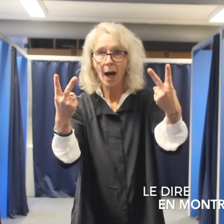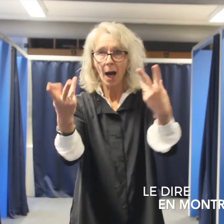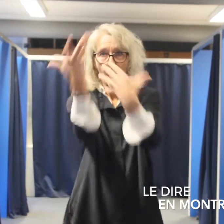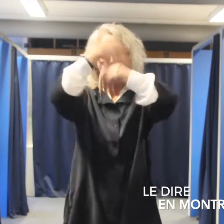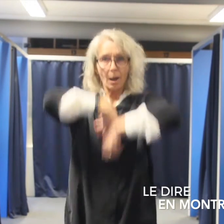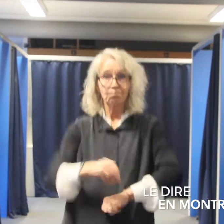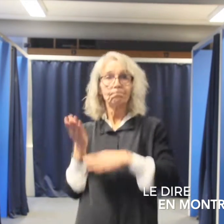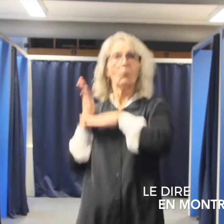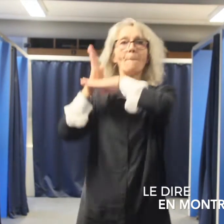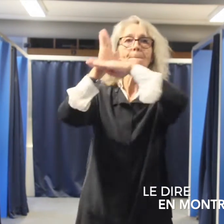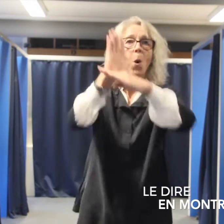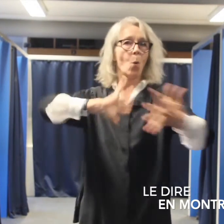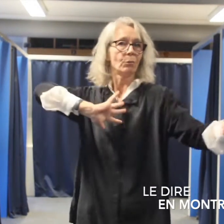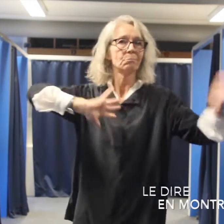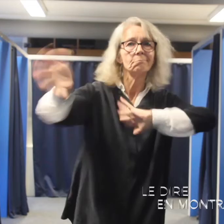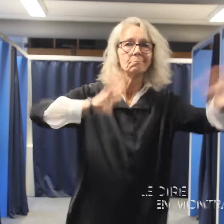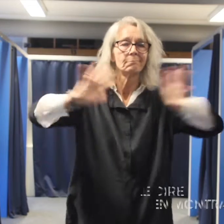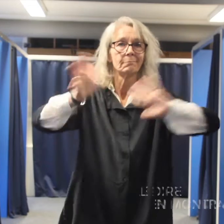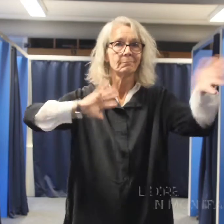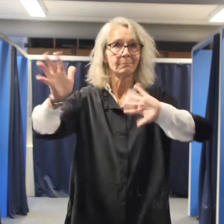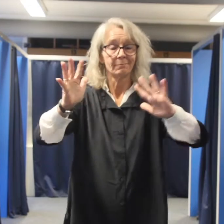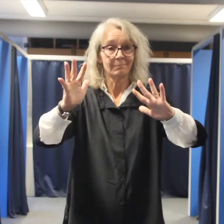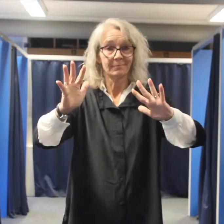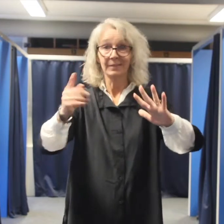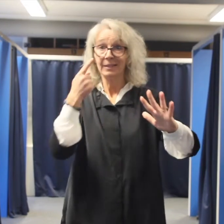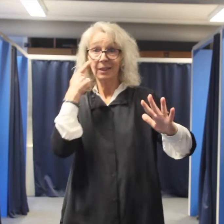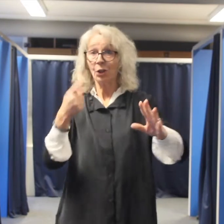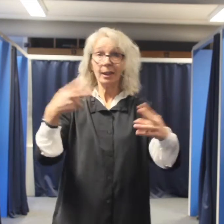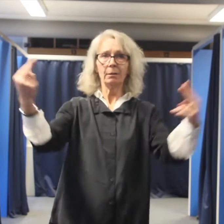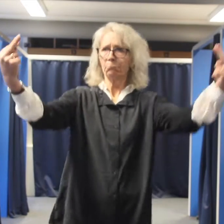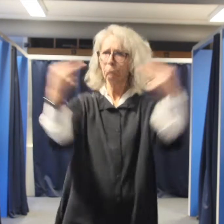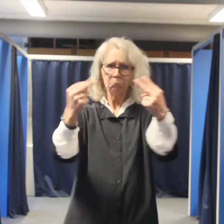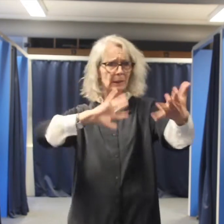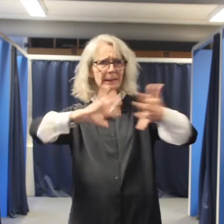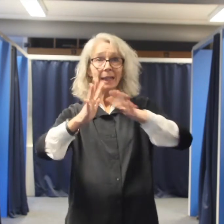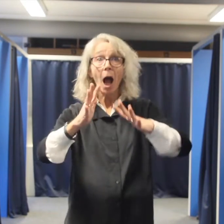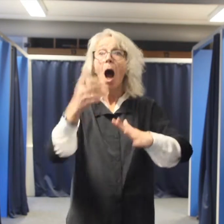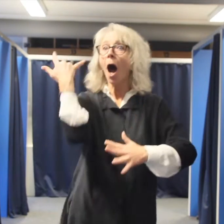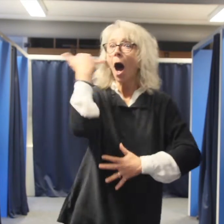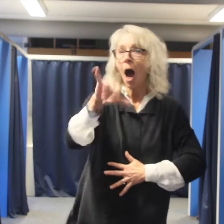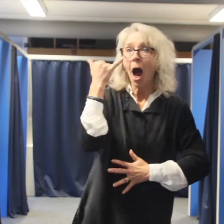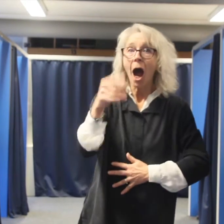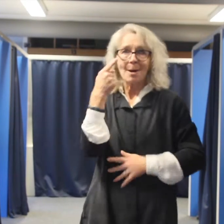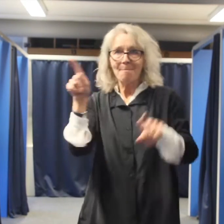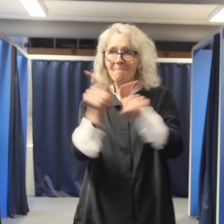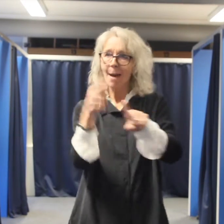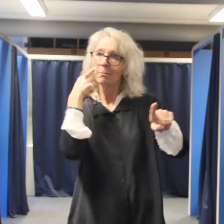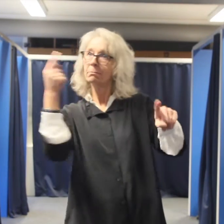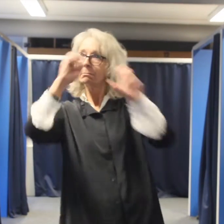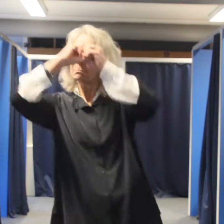le donner à voir. Et donc là, on va utiliser ce qu'on appelle des transferts, que ce soit de taille et